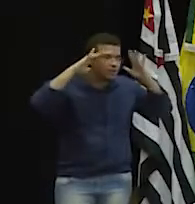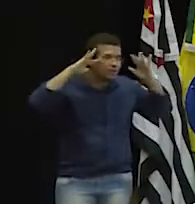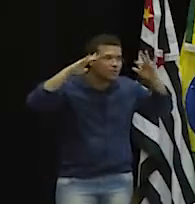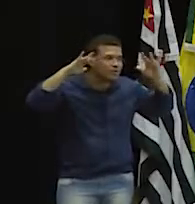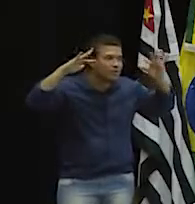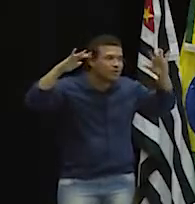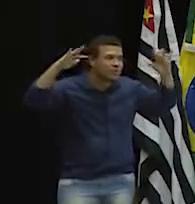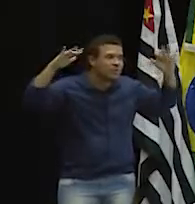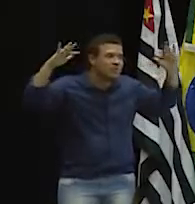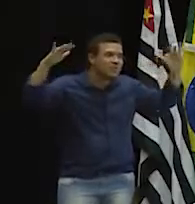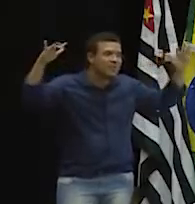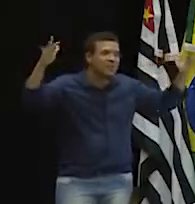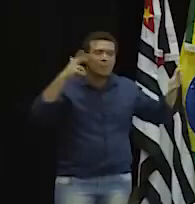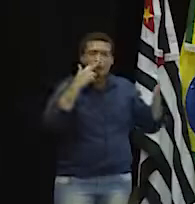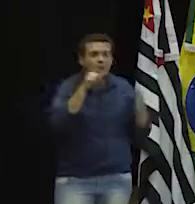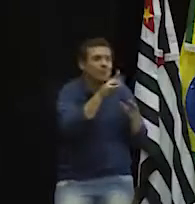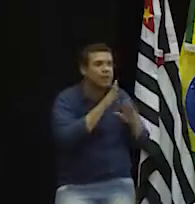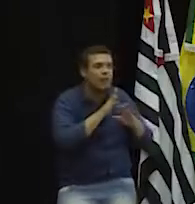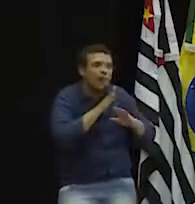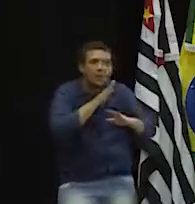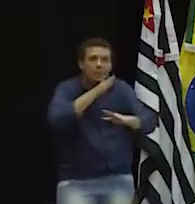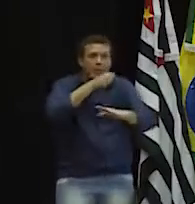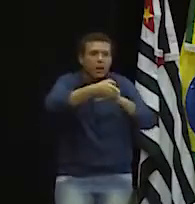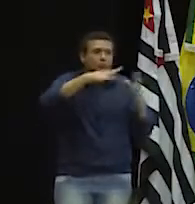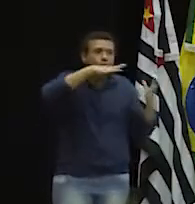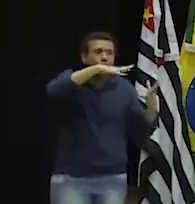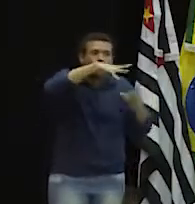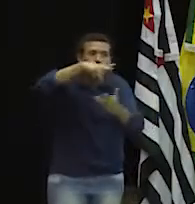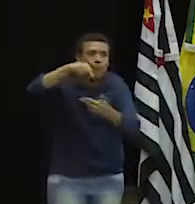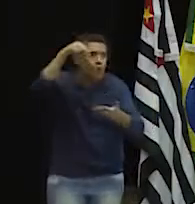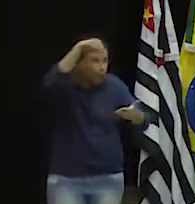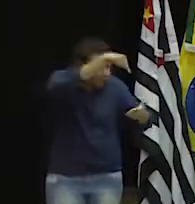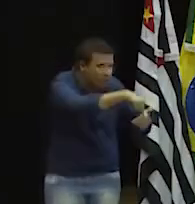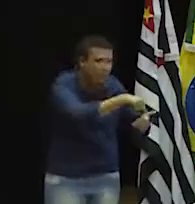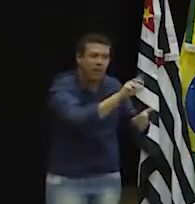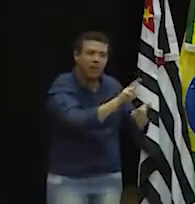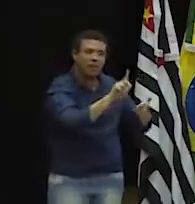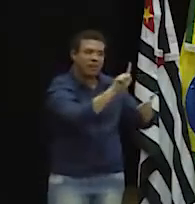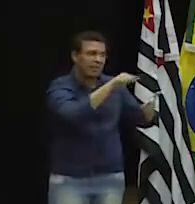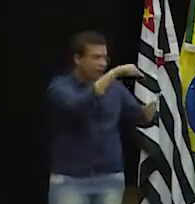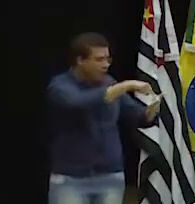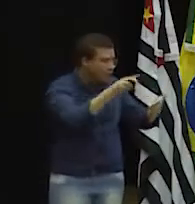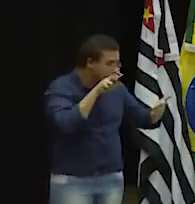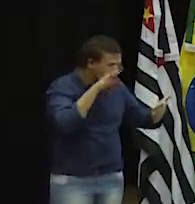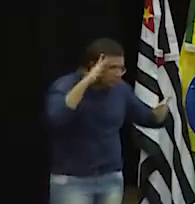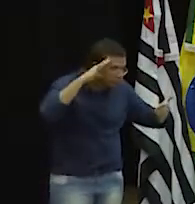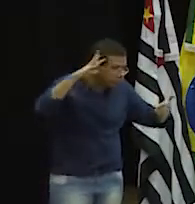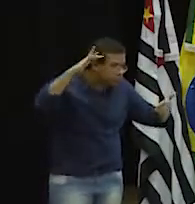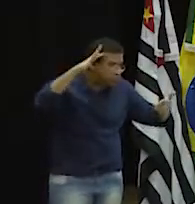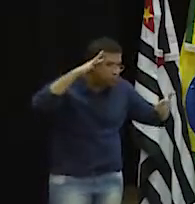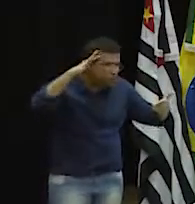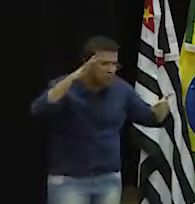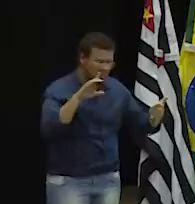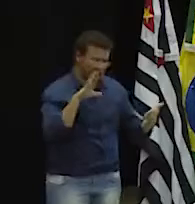português. Então, quando vocês leem em português, a imaginação flui. Parece que vocês entram num outro universo. É isso que a literatura